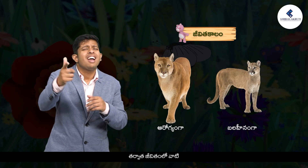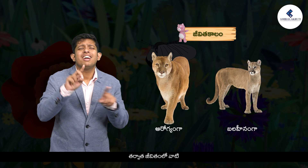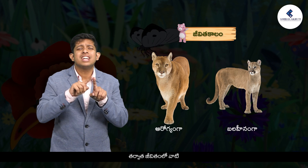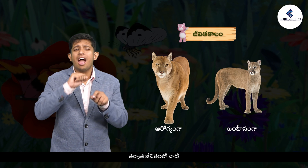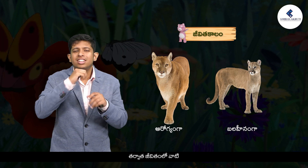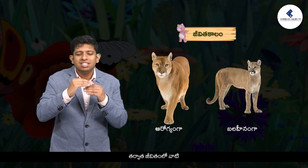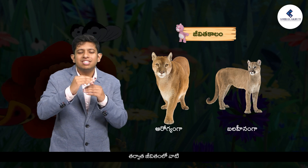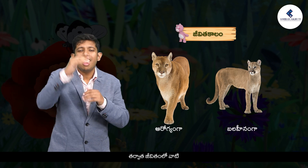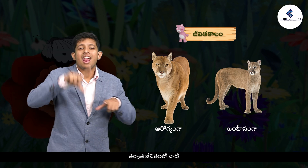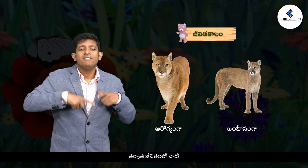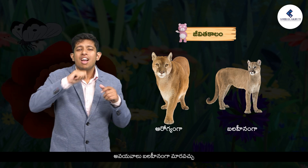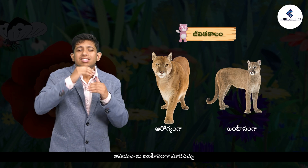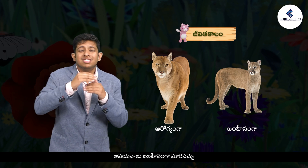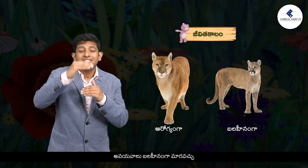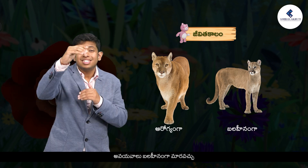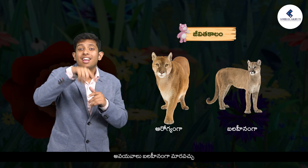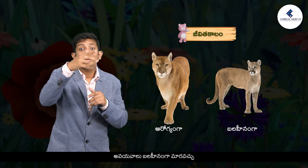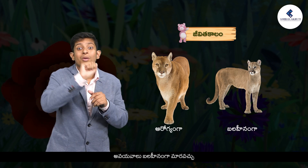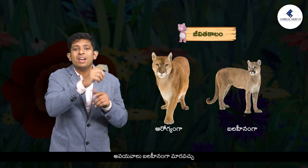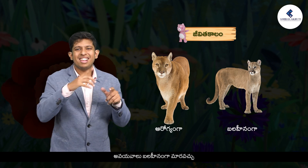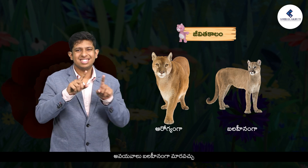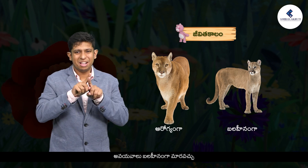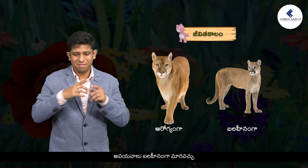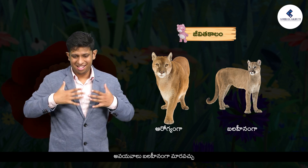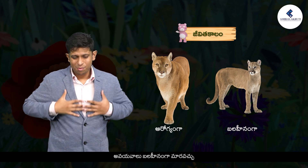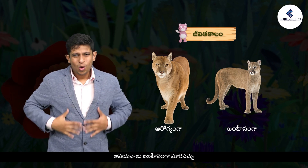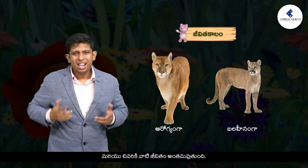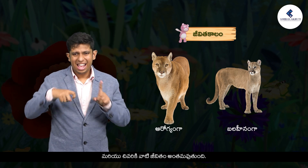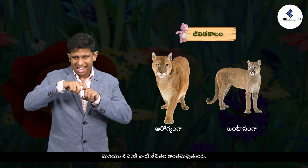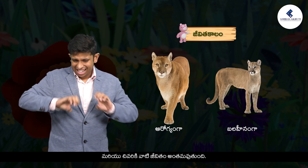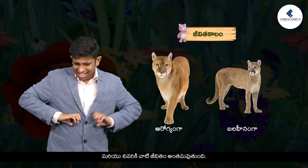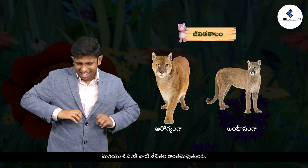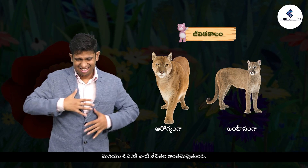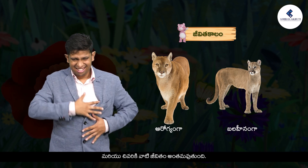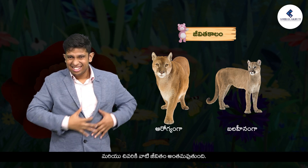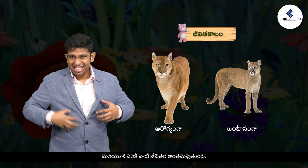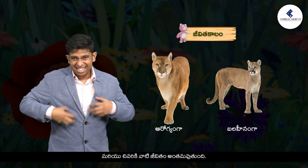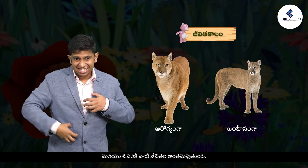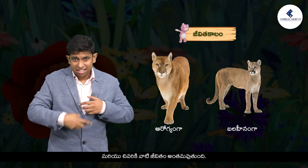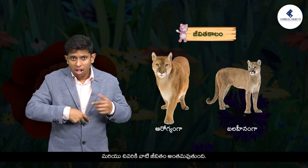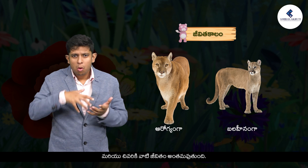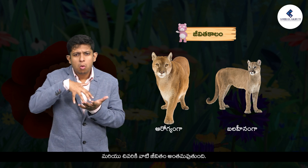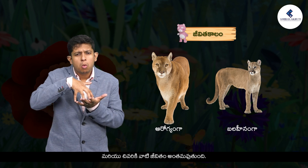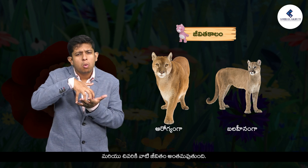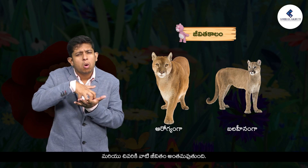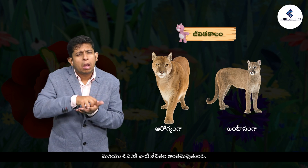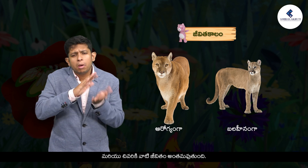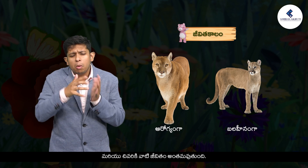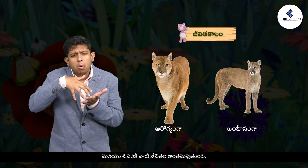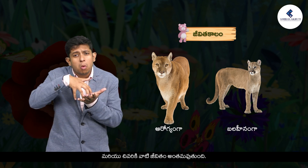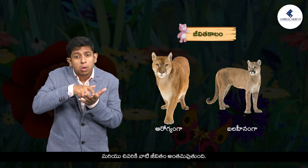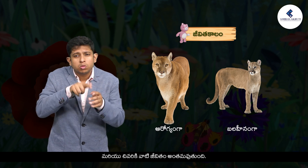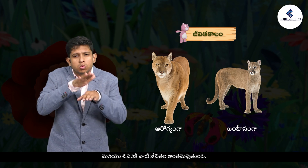తరువాత జీవితంలో వాటి అవయవాలు బలహీనంగా మారవచ్చు మరియు చివరికి వాటి జీవితం అంతమవుతుంది.